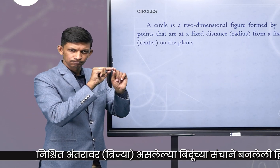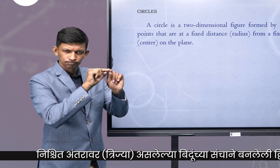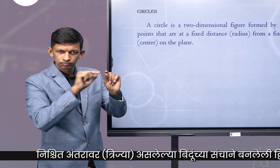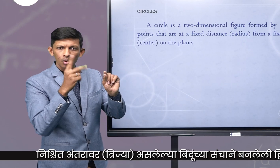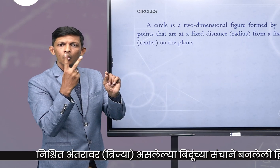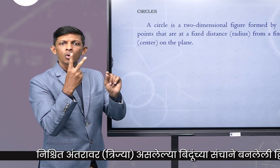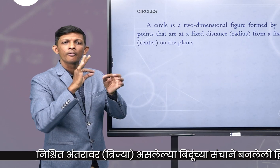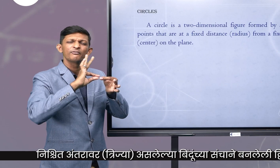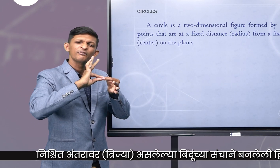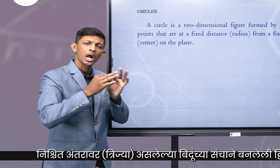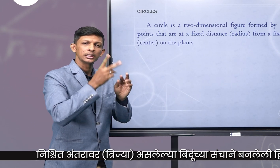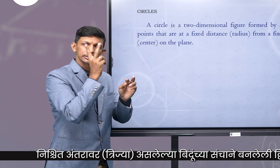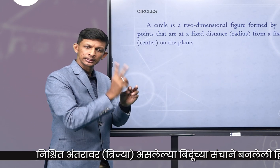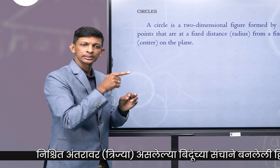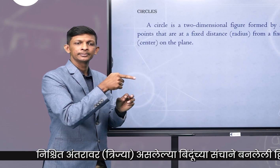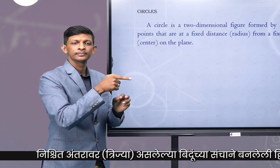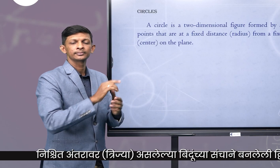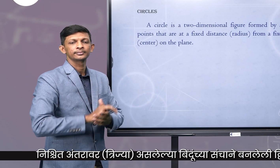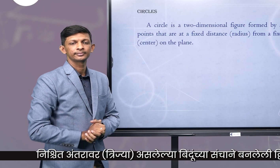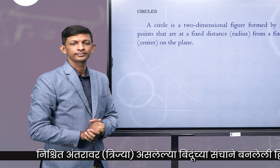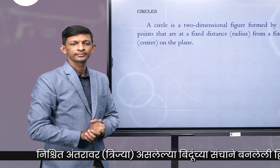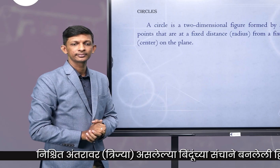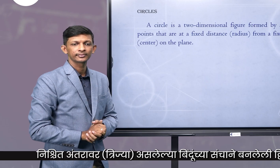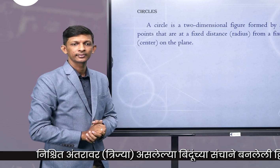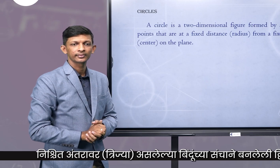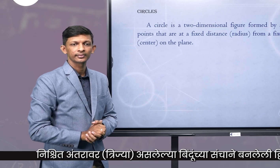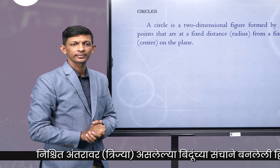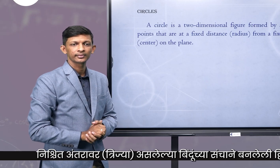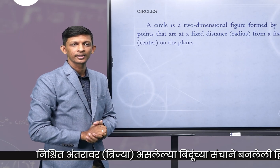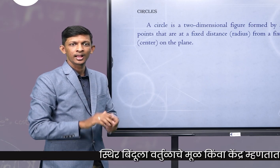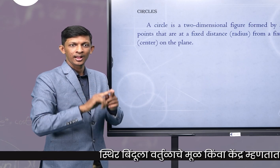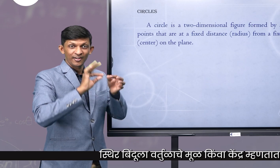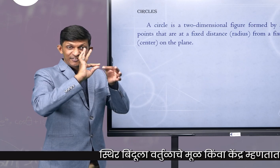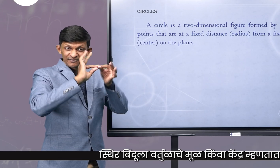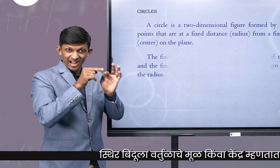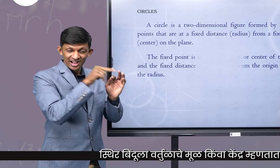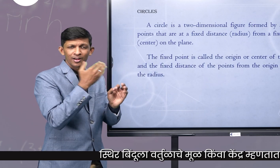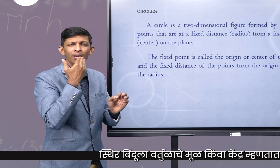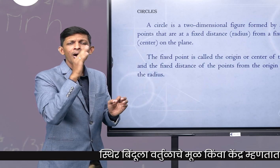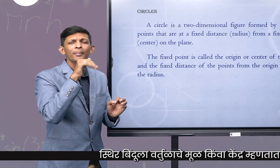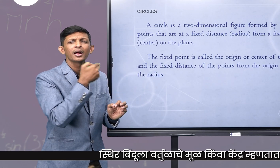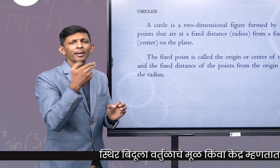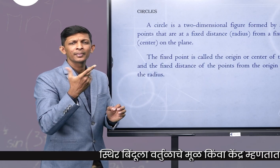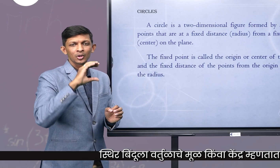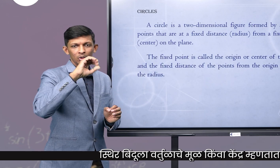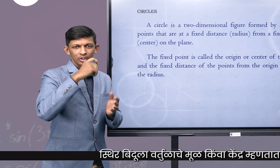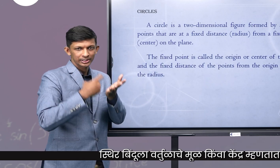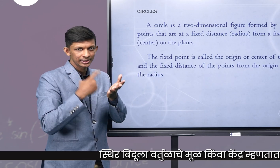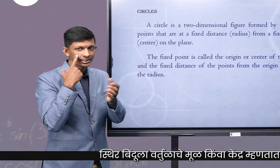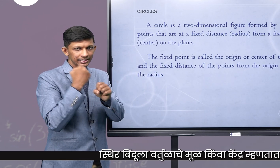असलेल्या बिंदूंच्या संचाने बनलेली द्विमितीय आकृती. स्थिर बिंदूला वर्तुळाचे मूळ किंवा